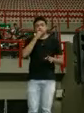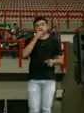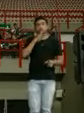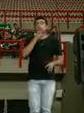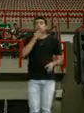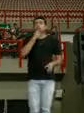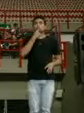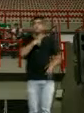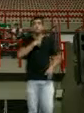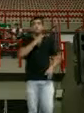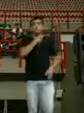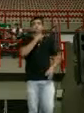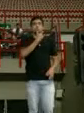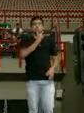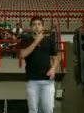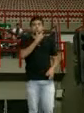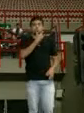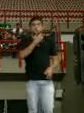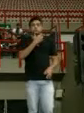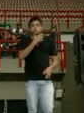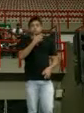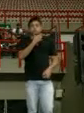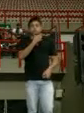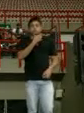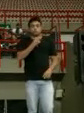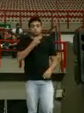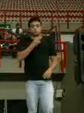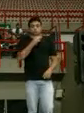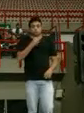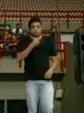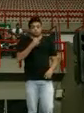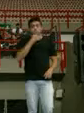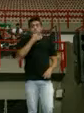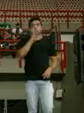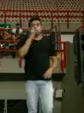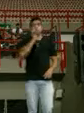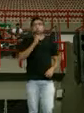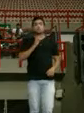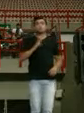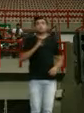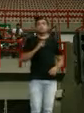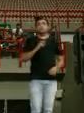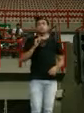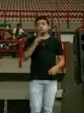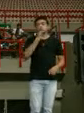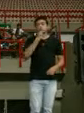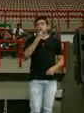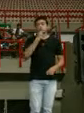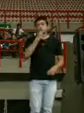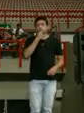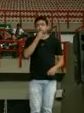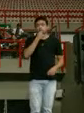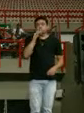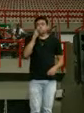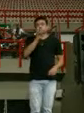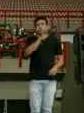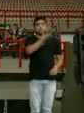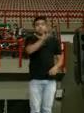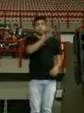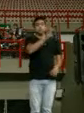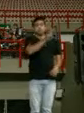de um homem, elas são maiores ou menores em comprimento do que a da mulher? Se a do homem tem uma voz mais